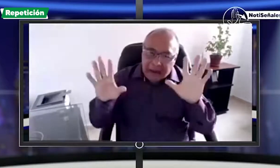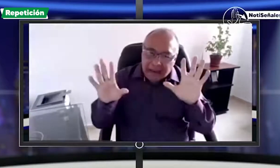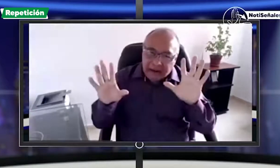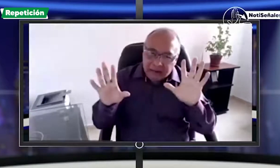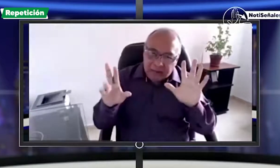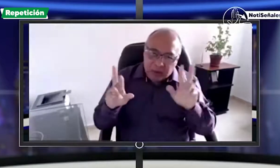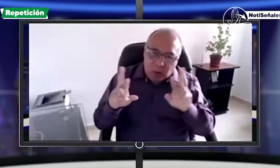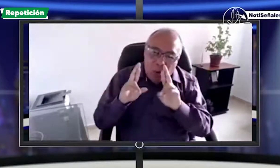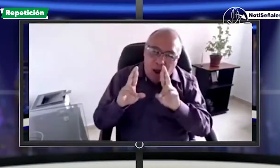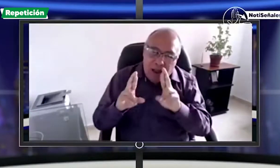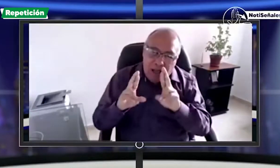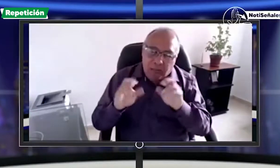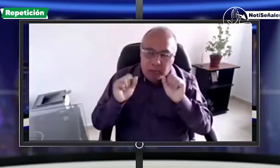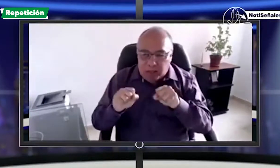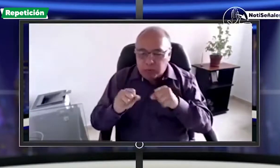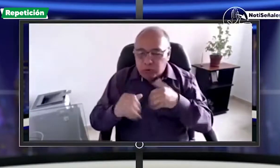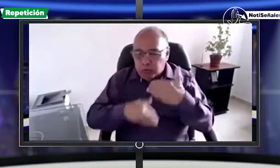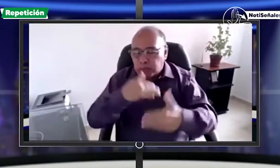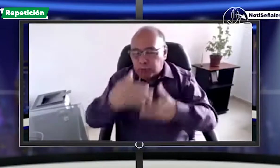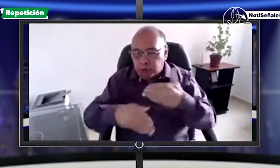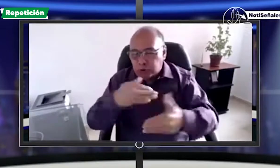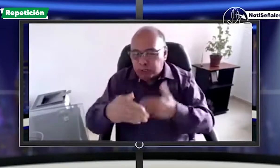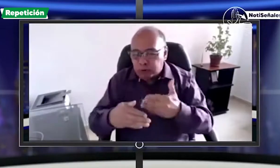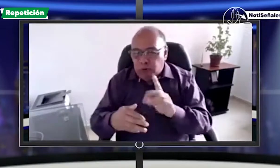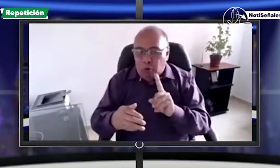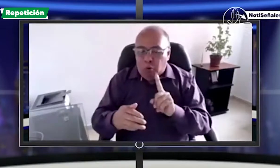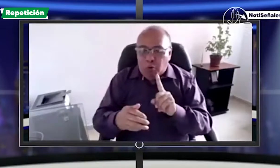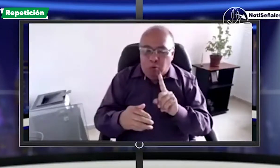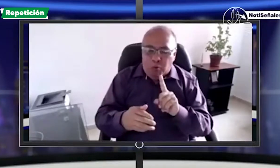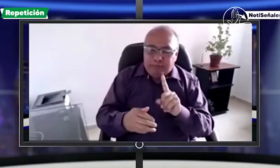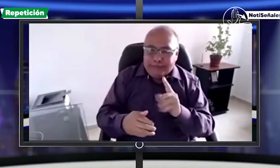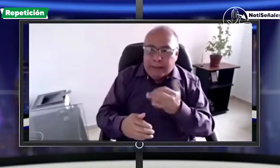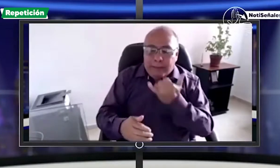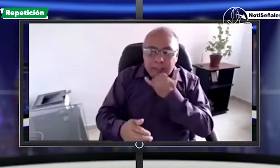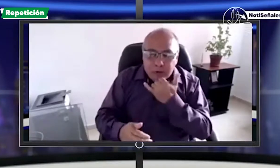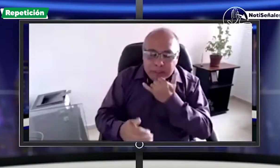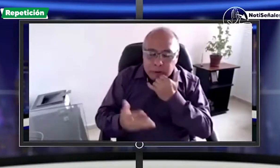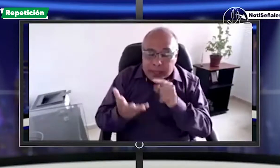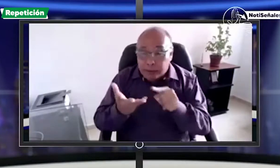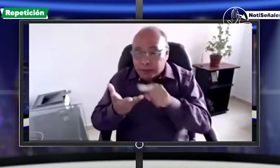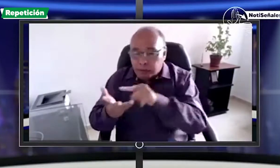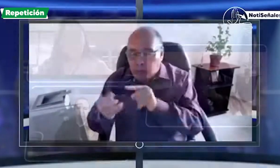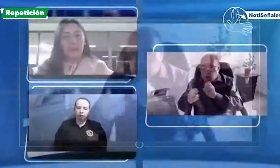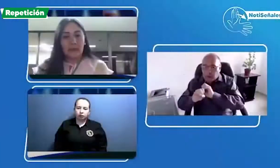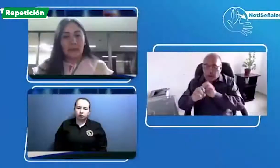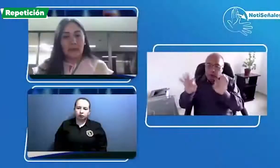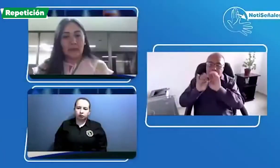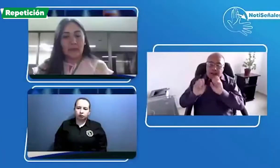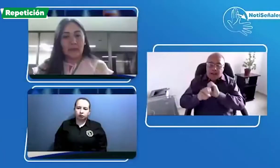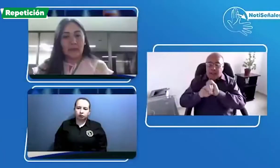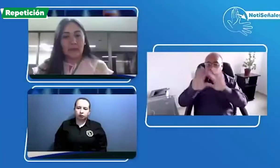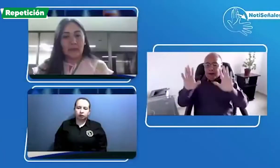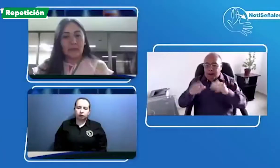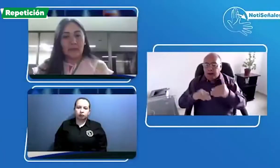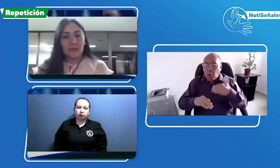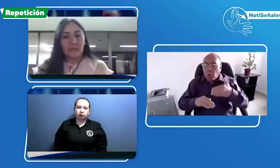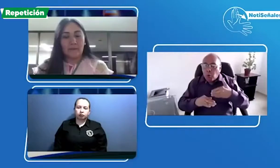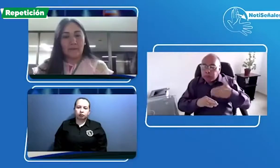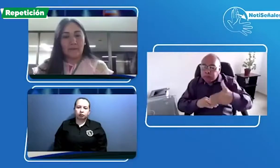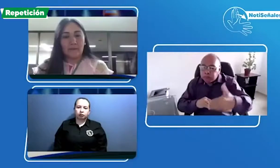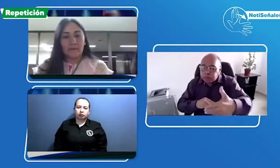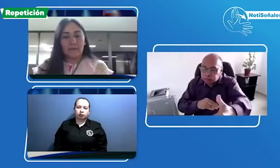Liliana pues como para buscar una respuesta que nos aclare esto ¿no? y no quedarnos como